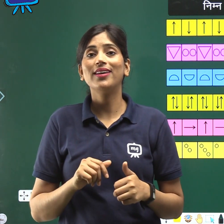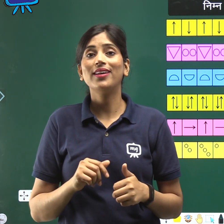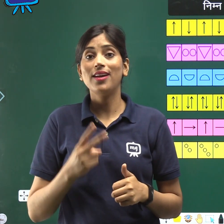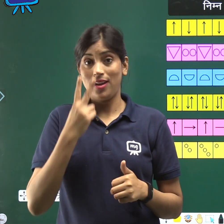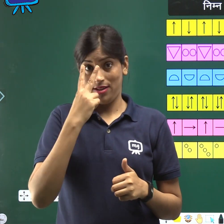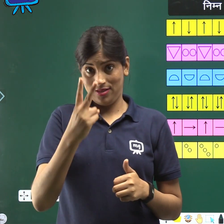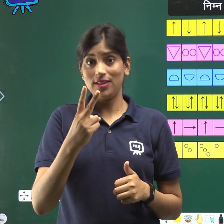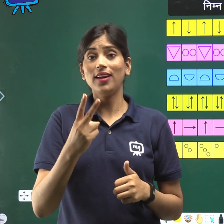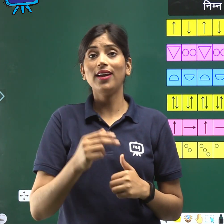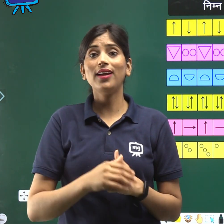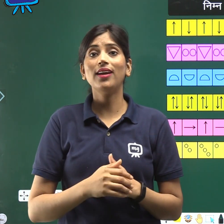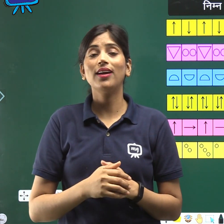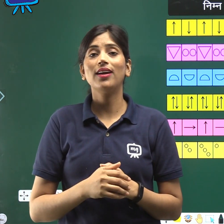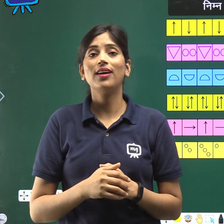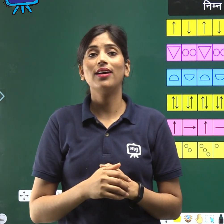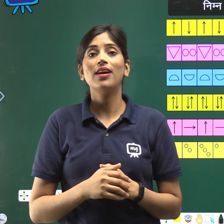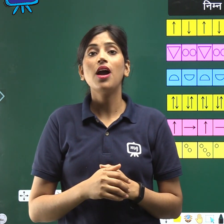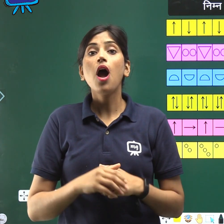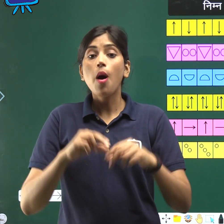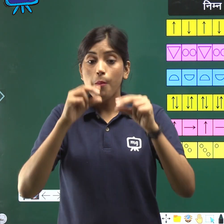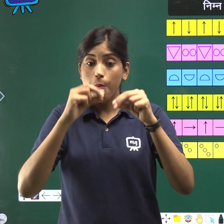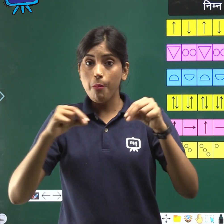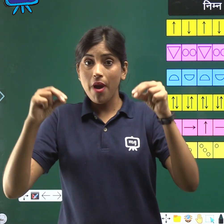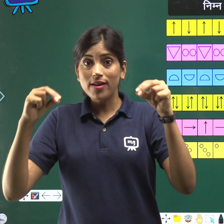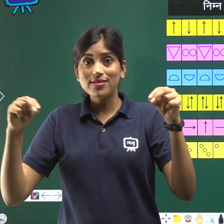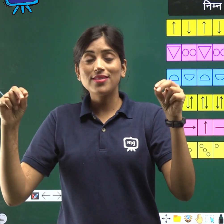दिख रहे हैं इसमें पैटर्न।